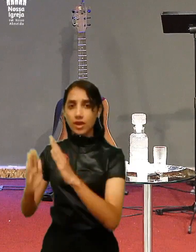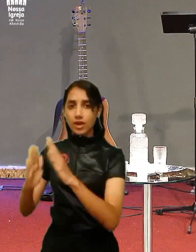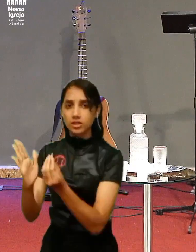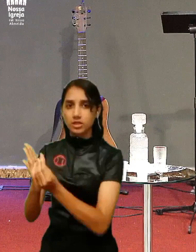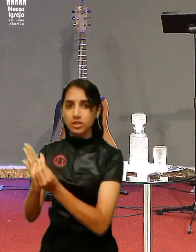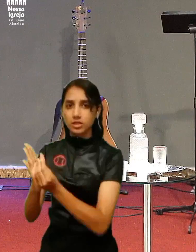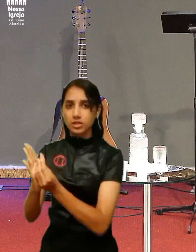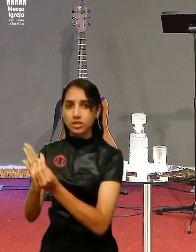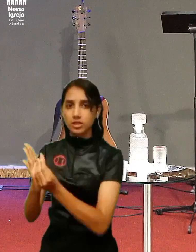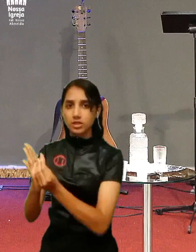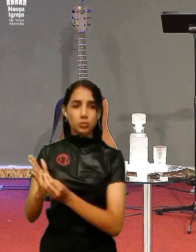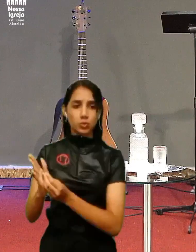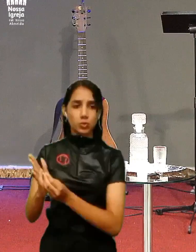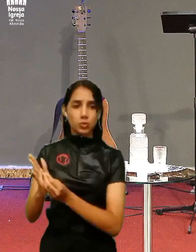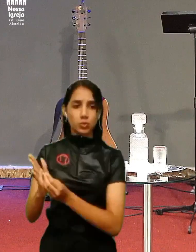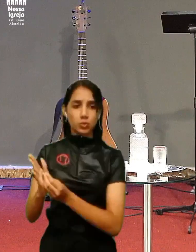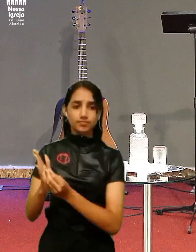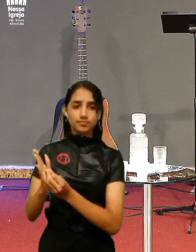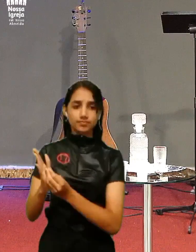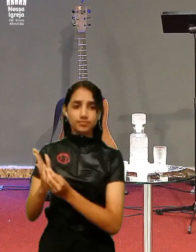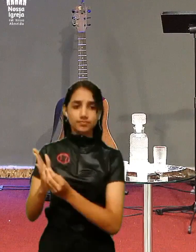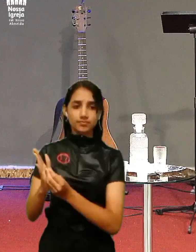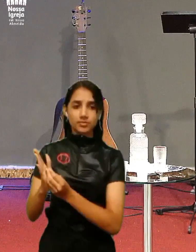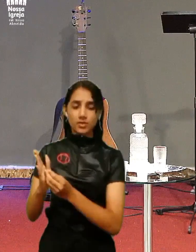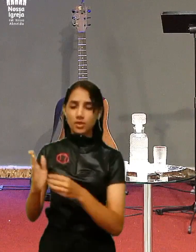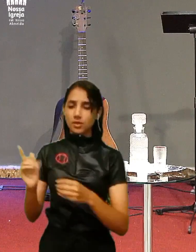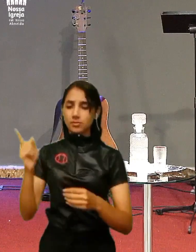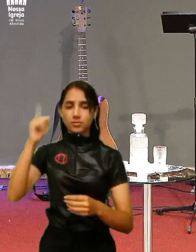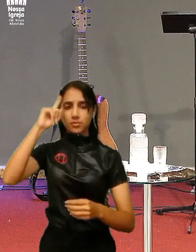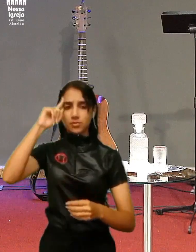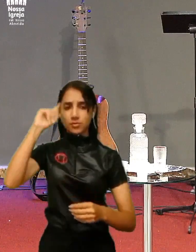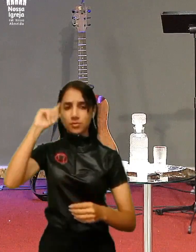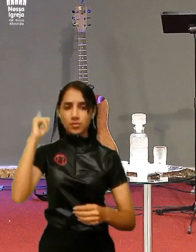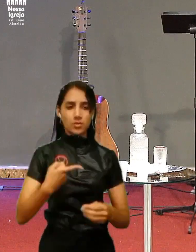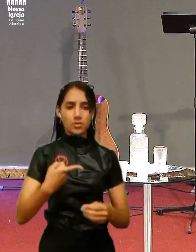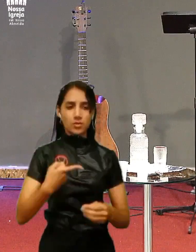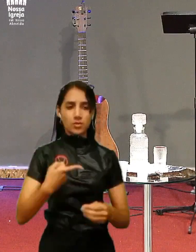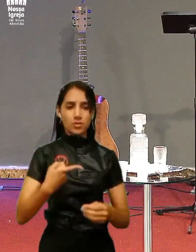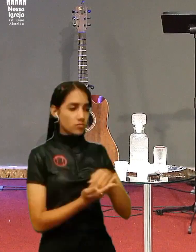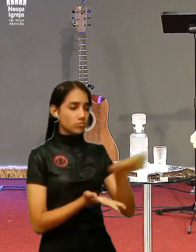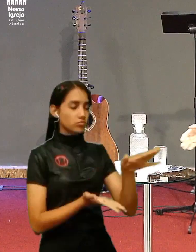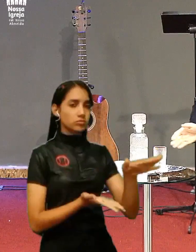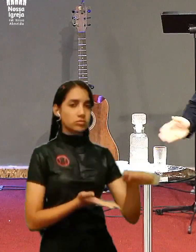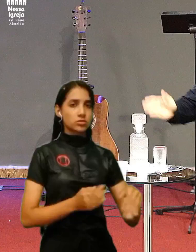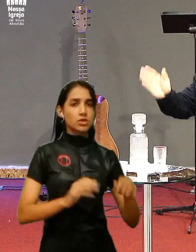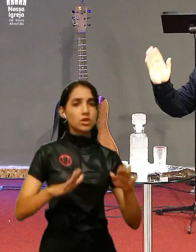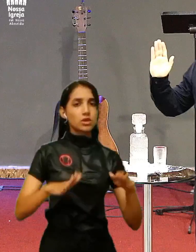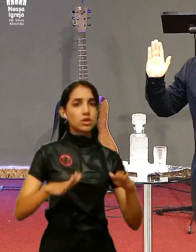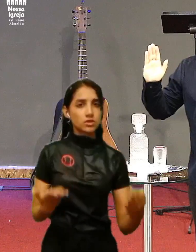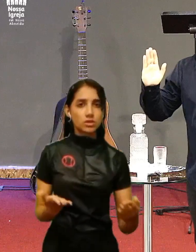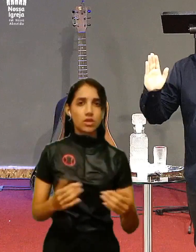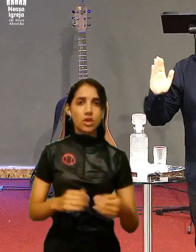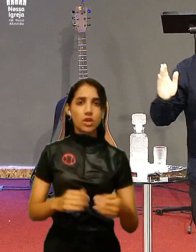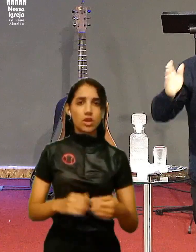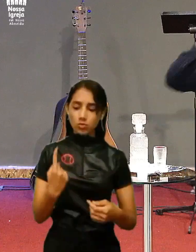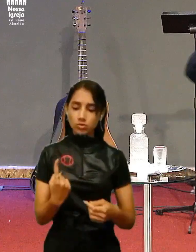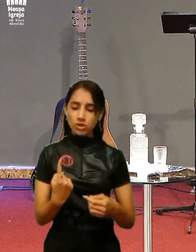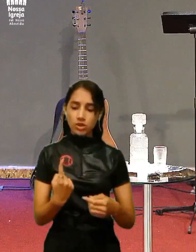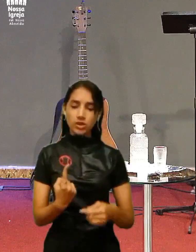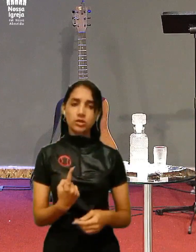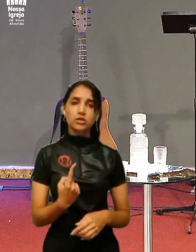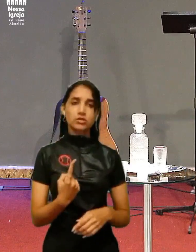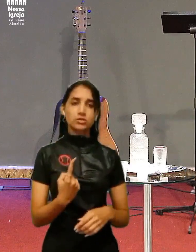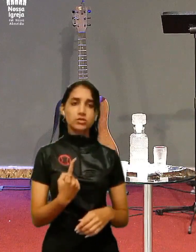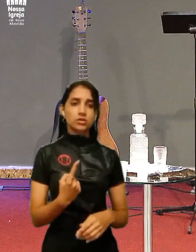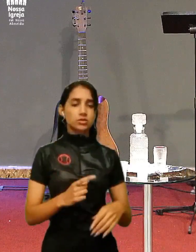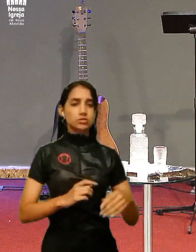igreja. E esse homem chamado John Wesley sobe no seu cavalo e vai pregar na rua, vai pregar no